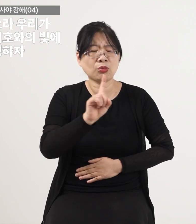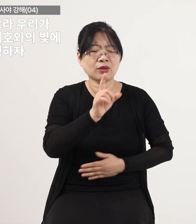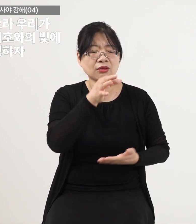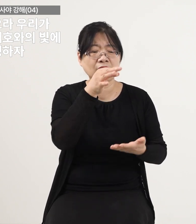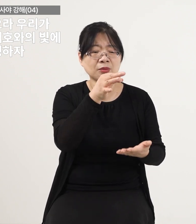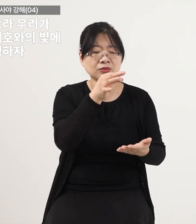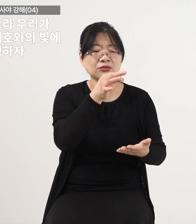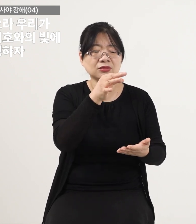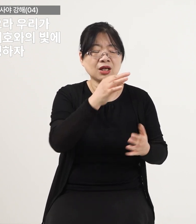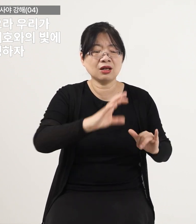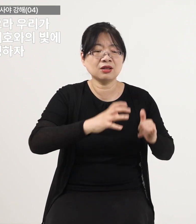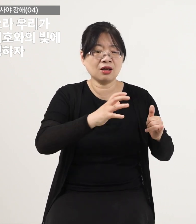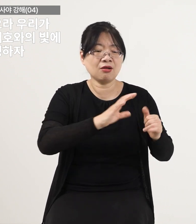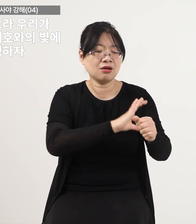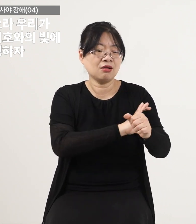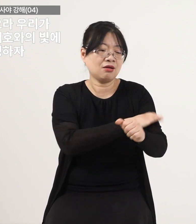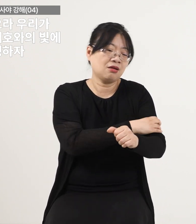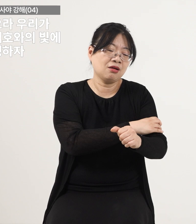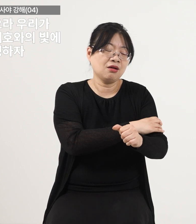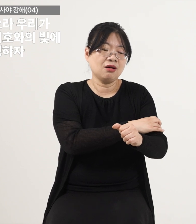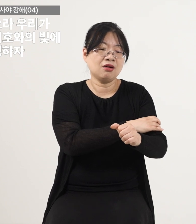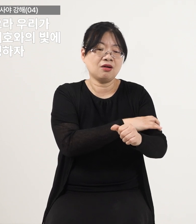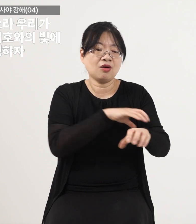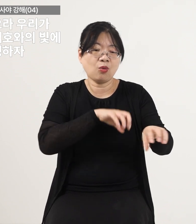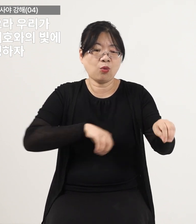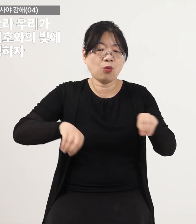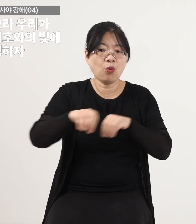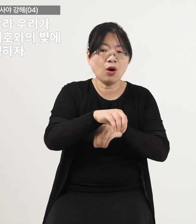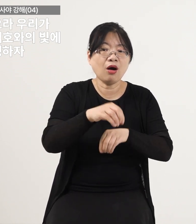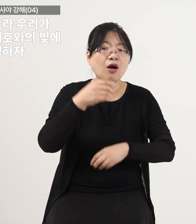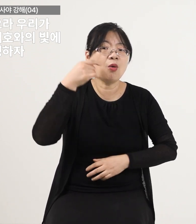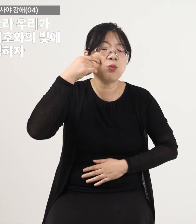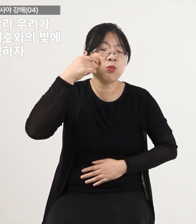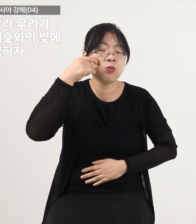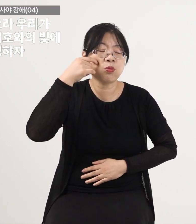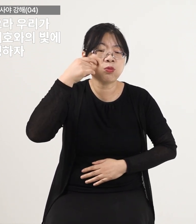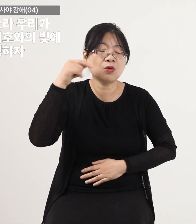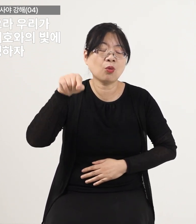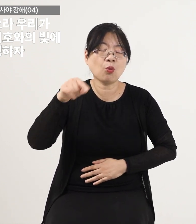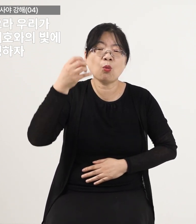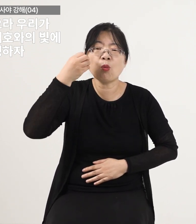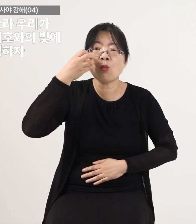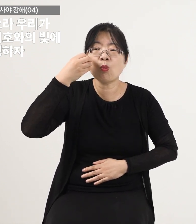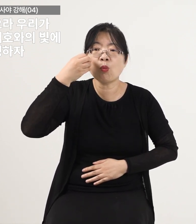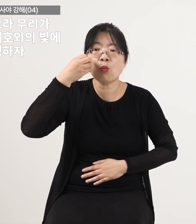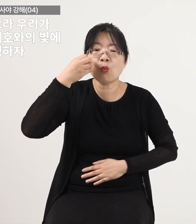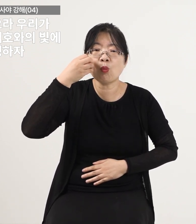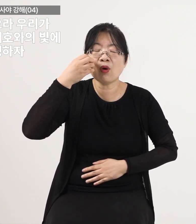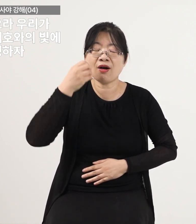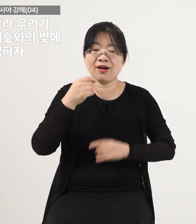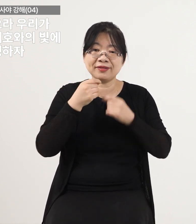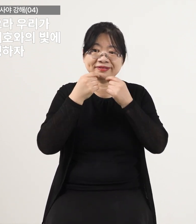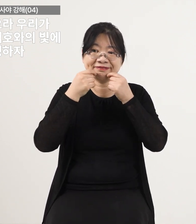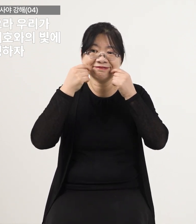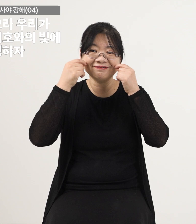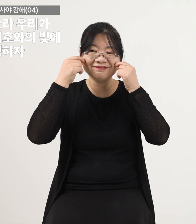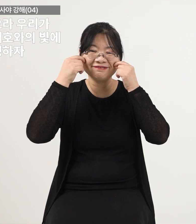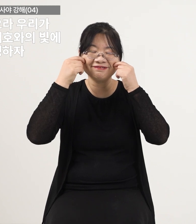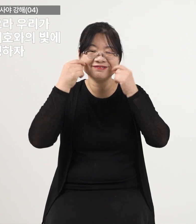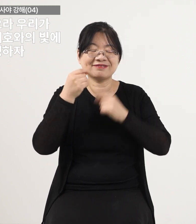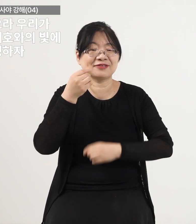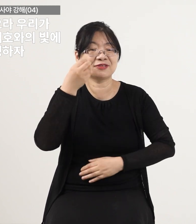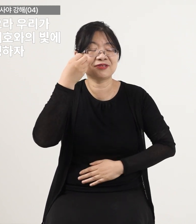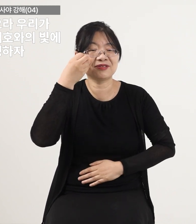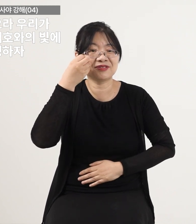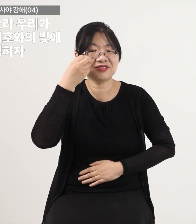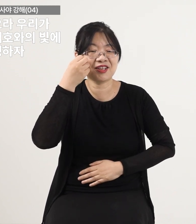가치도 세상의 지위로도 환치시킬 수 없는 저 신비한 미소,